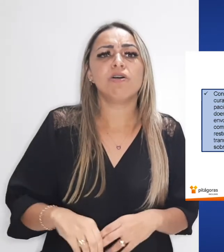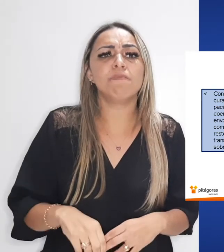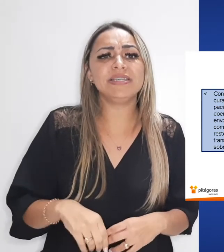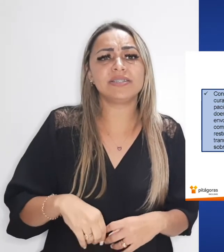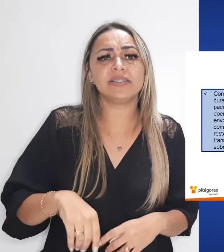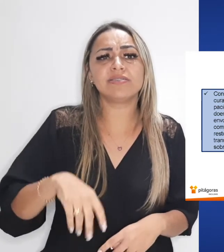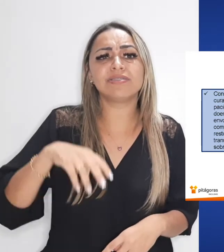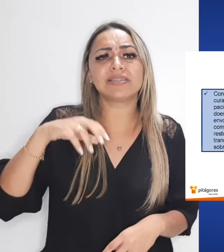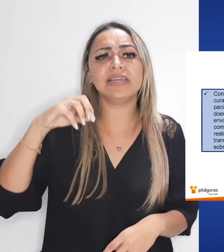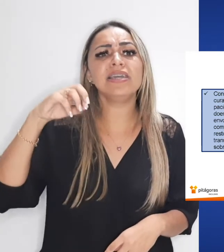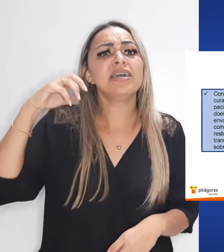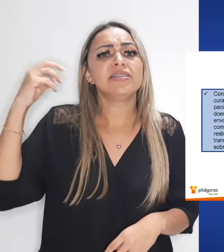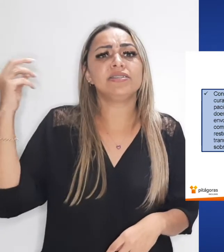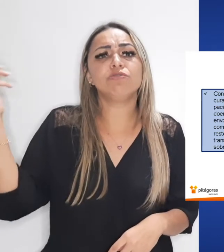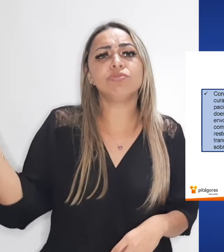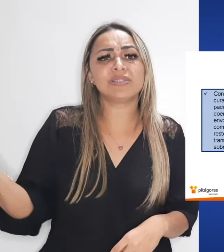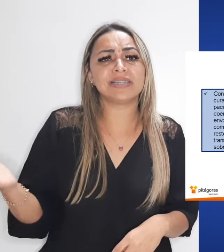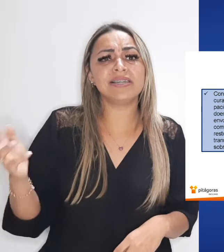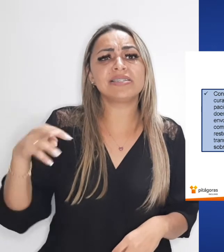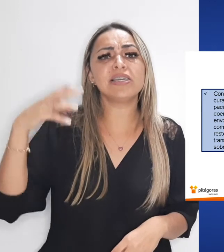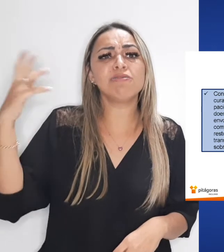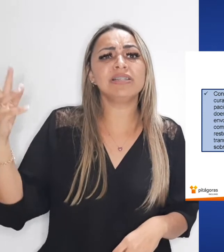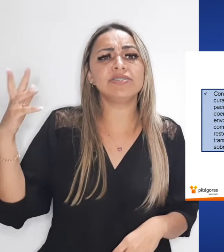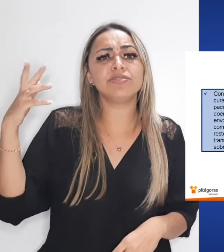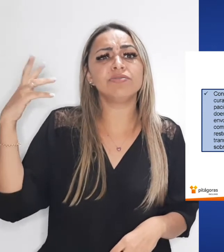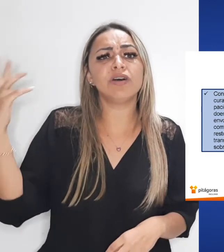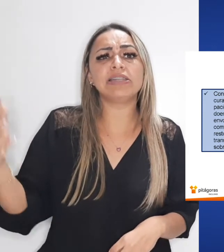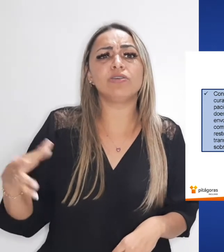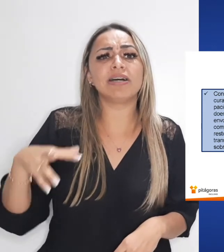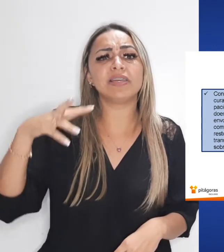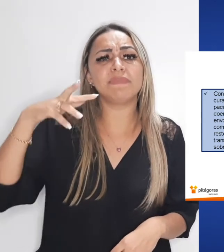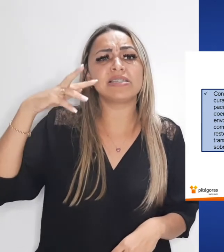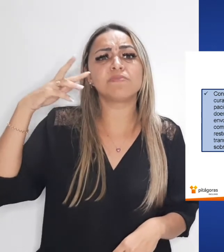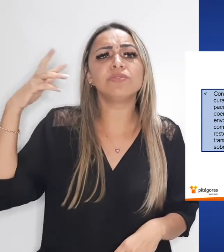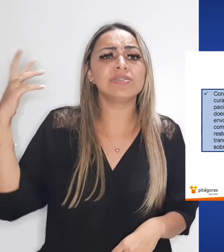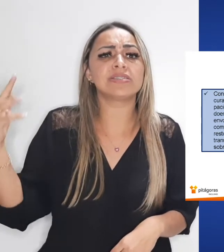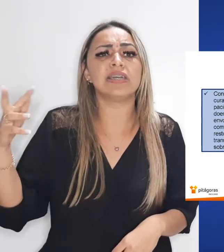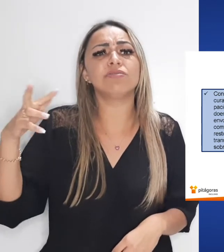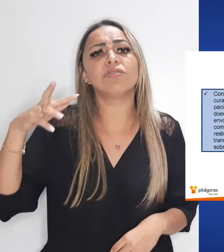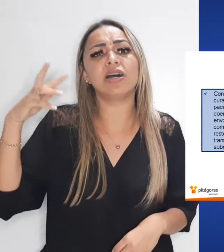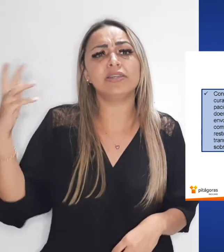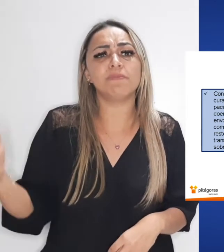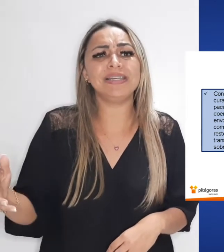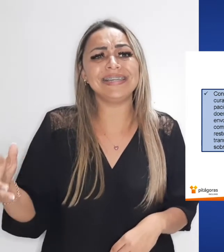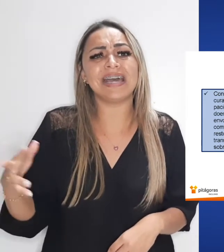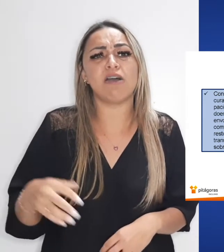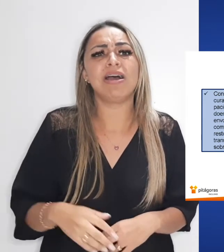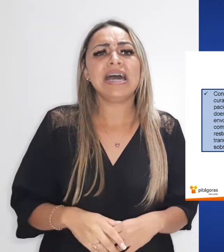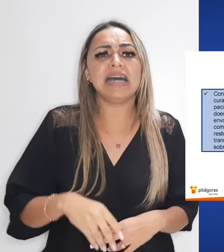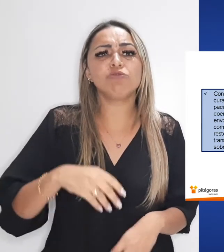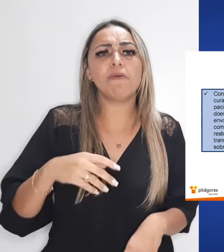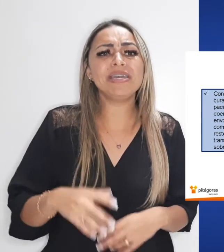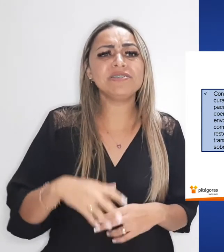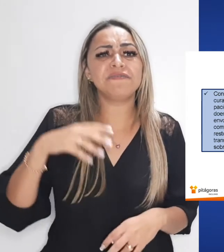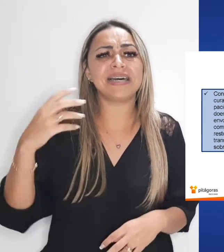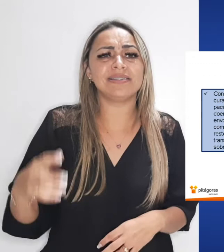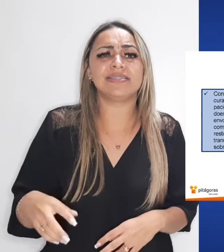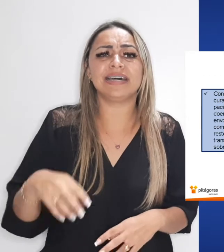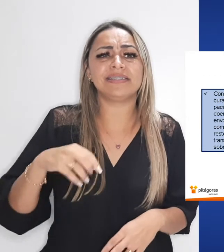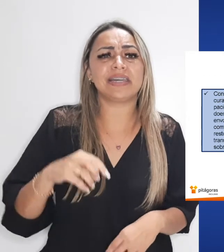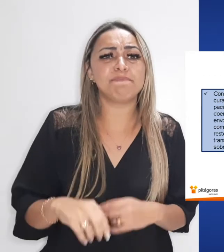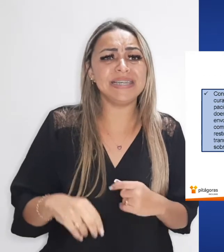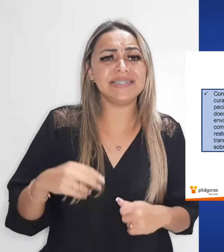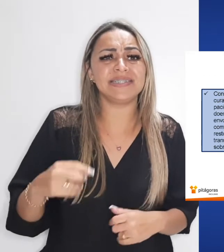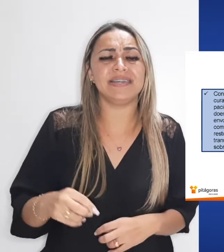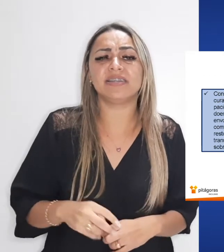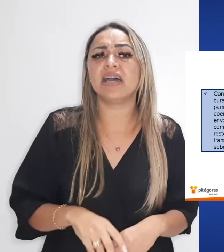óssea, obtidas do sangue circulante de um doador, ou até mesmo do sangue do cordão umbilical. Atualmente fala-se